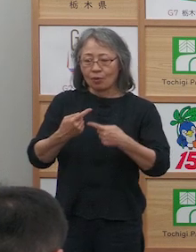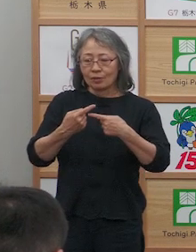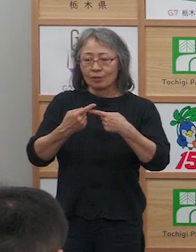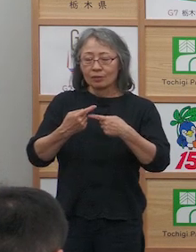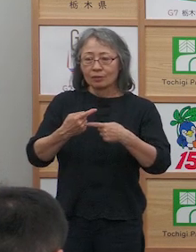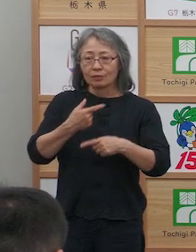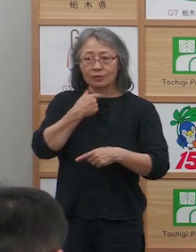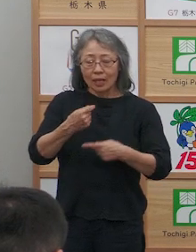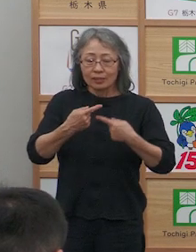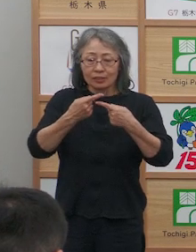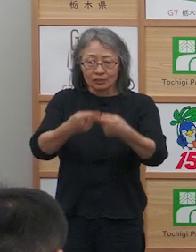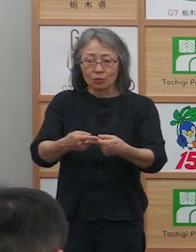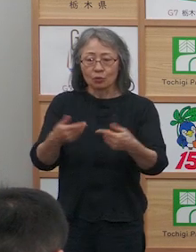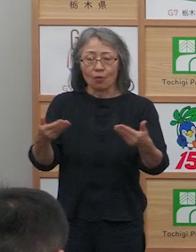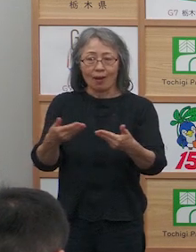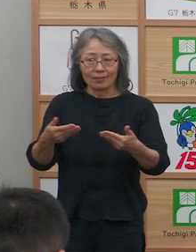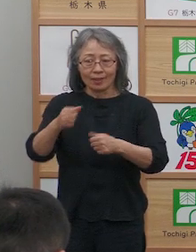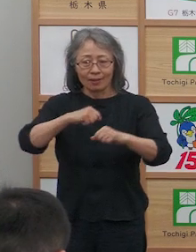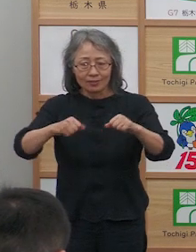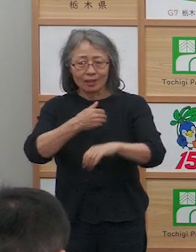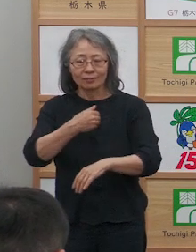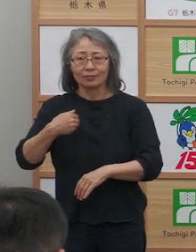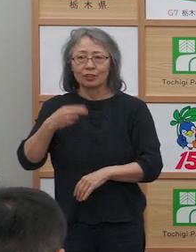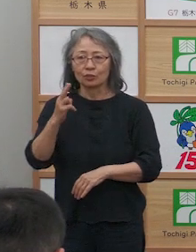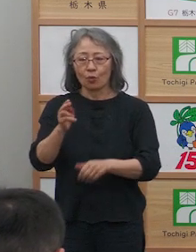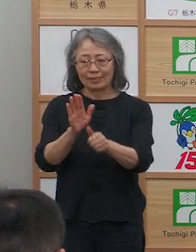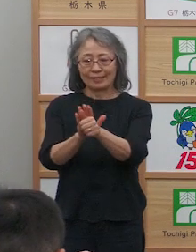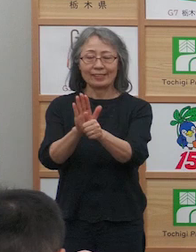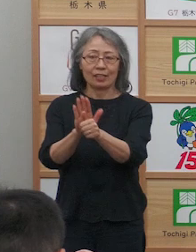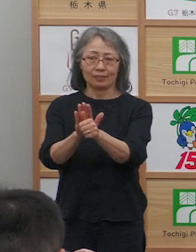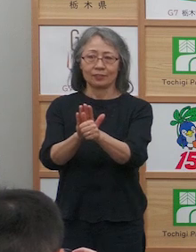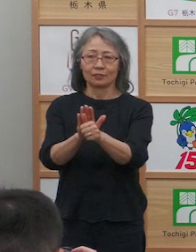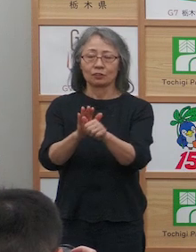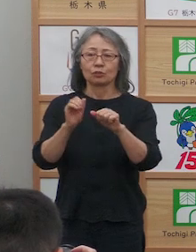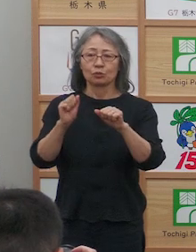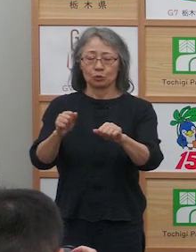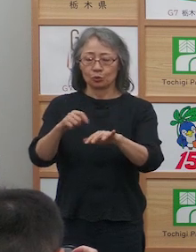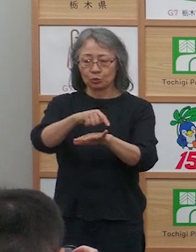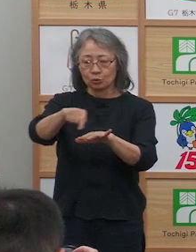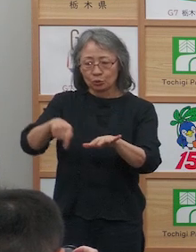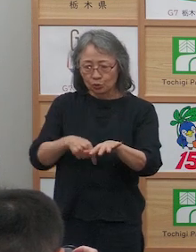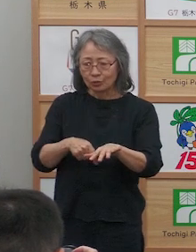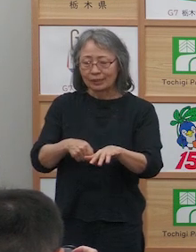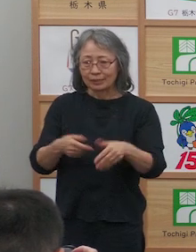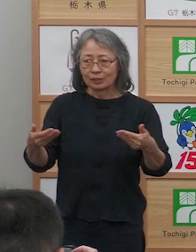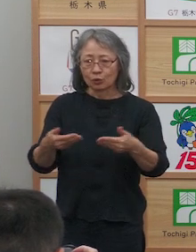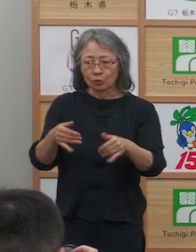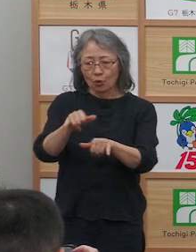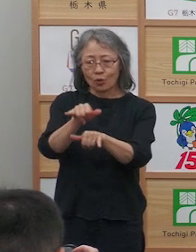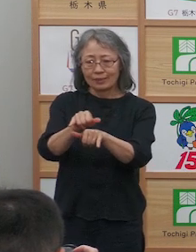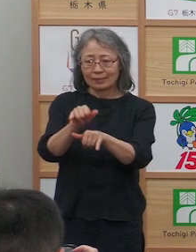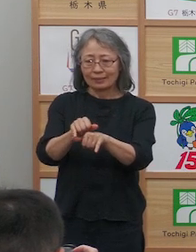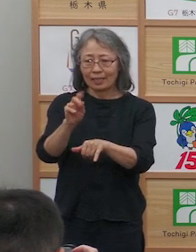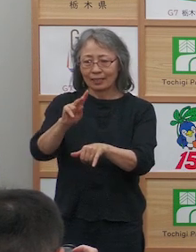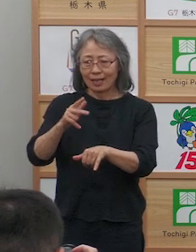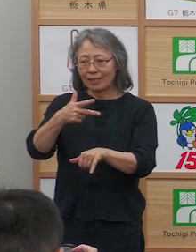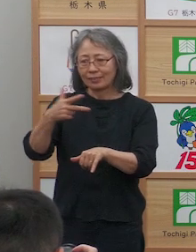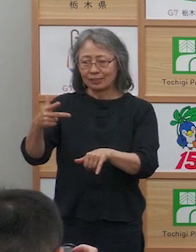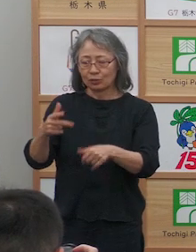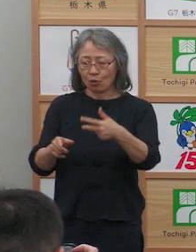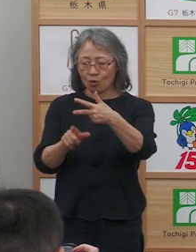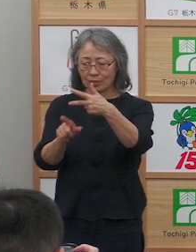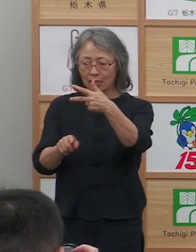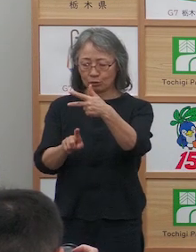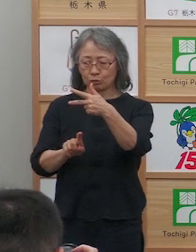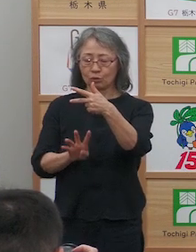き活躍できるよう支援する栃木職業人材カレッジを7